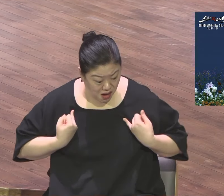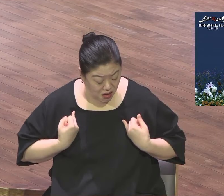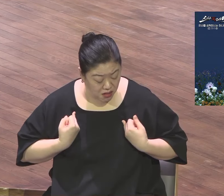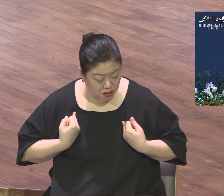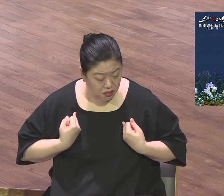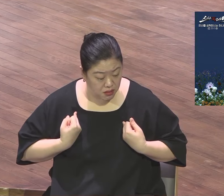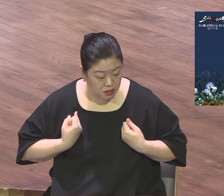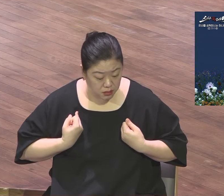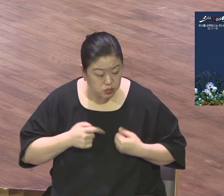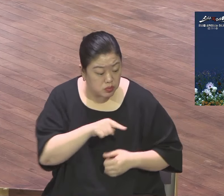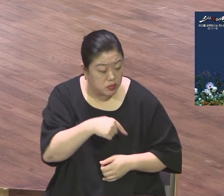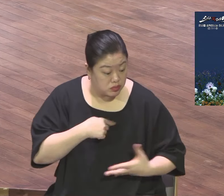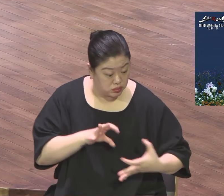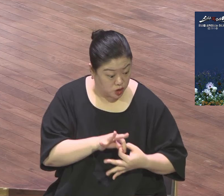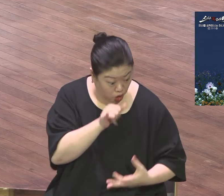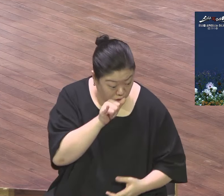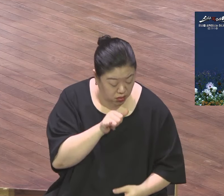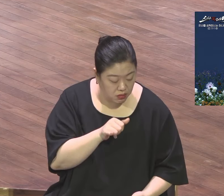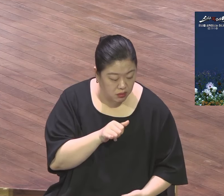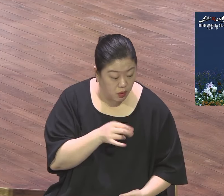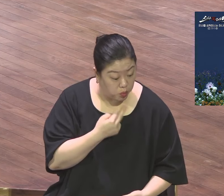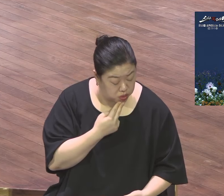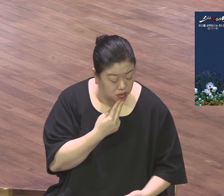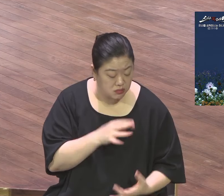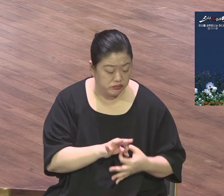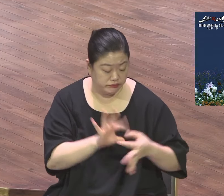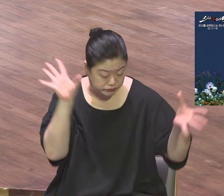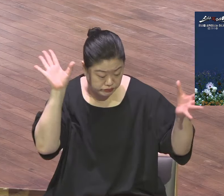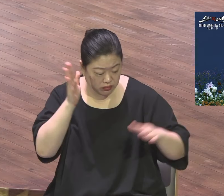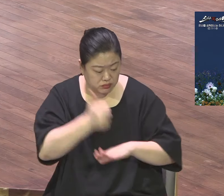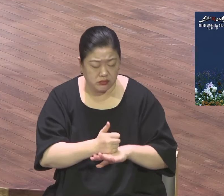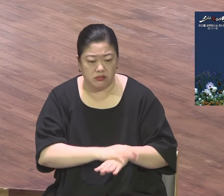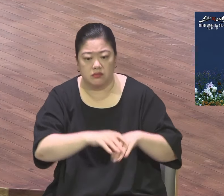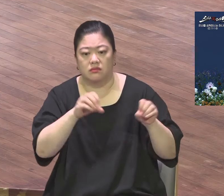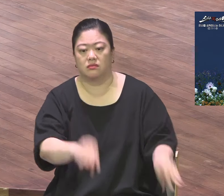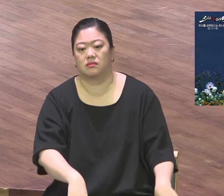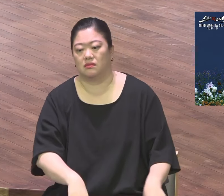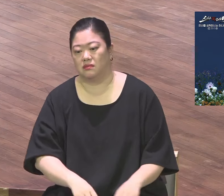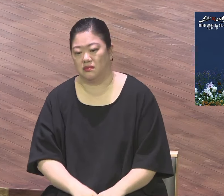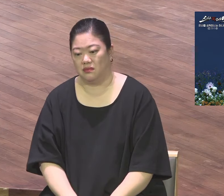다릅니다. 영적인 사람. 여기에 평안과 행복이 넘쳐요.